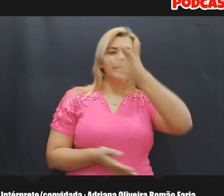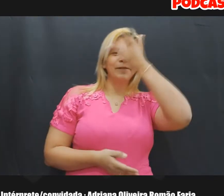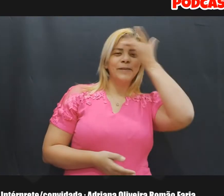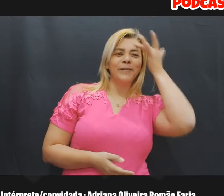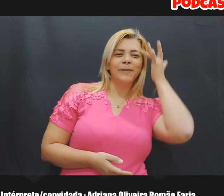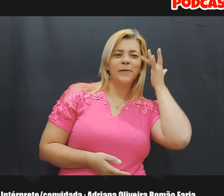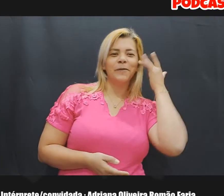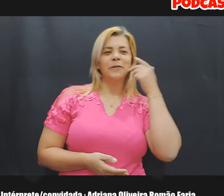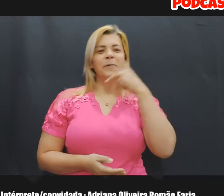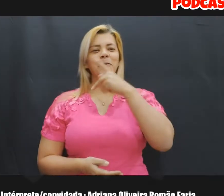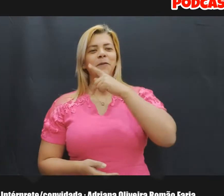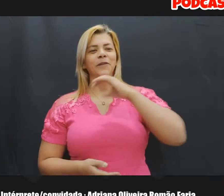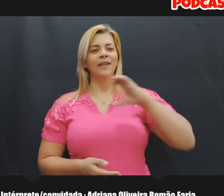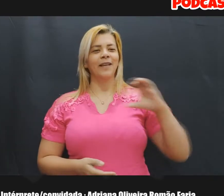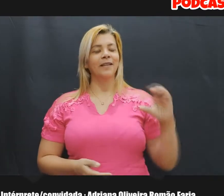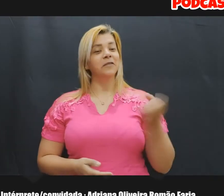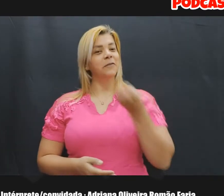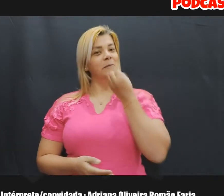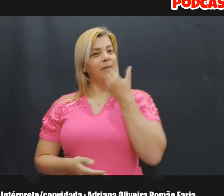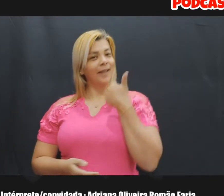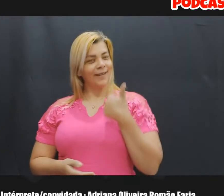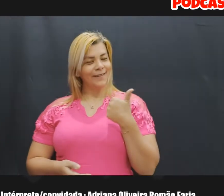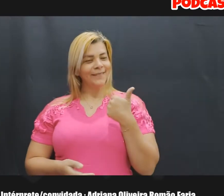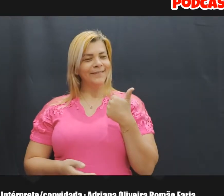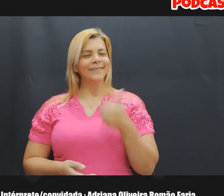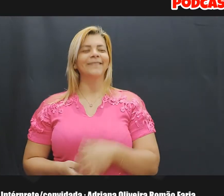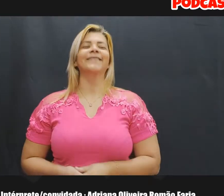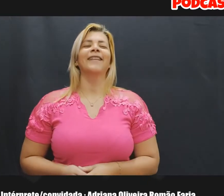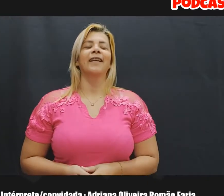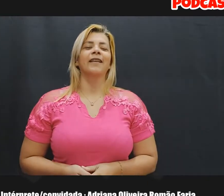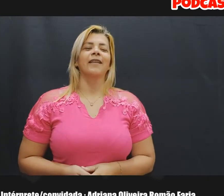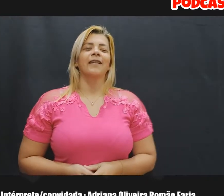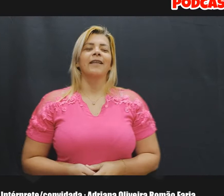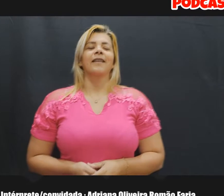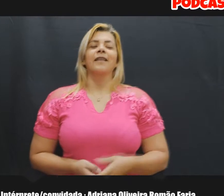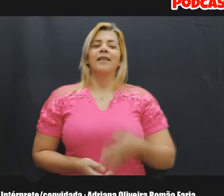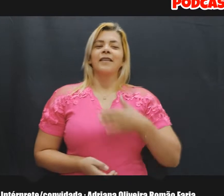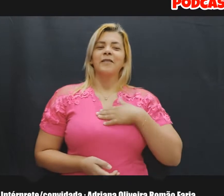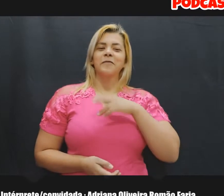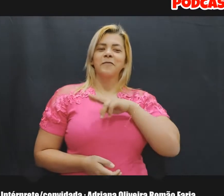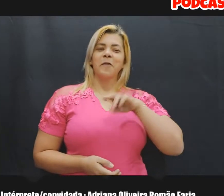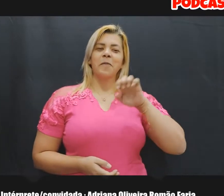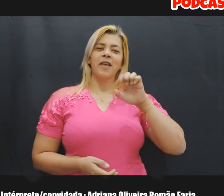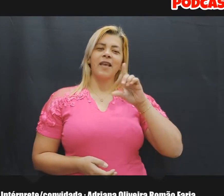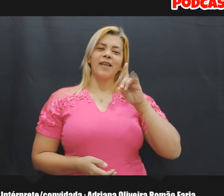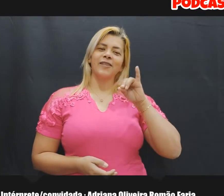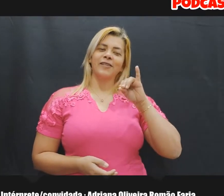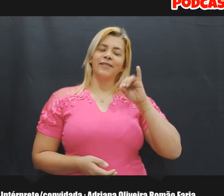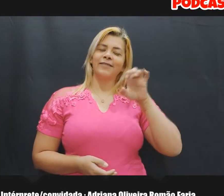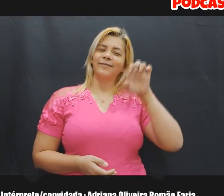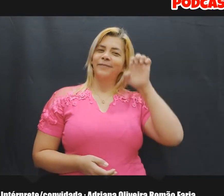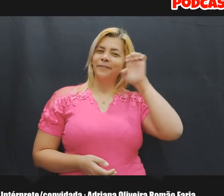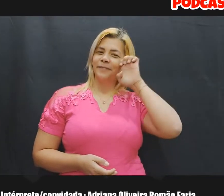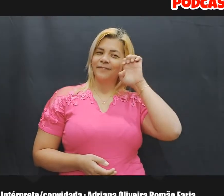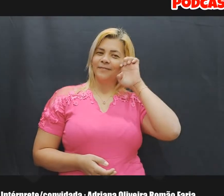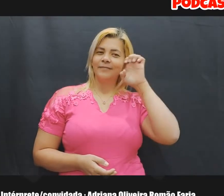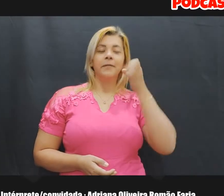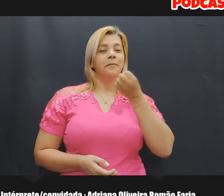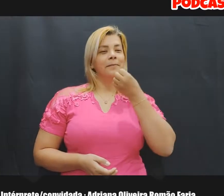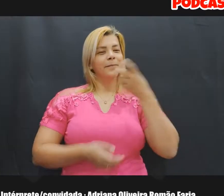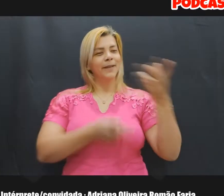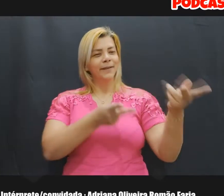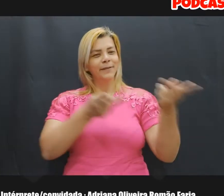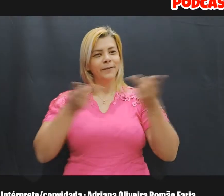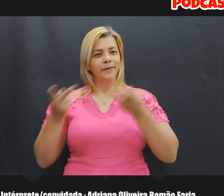Fala galera do podcast, tudo bem com vocês? Por aqui é o Ed, quero te dar as boas-vindas, seja muito